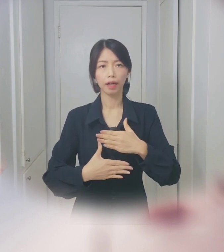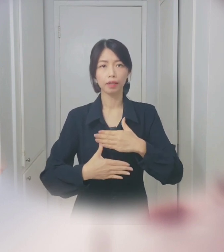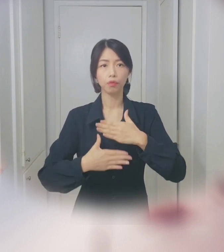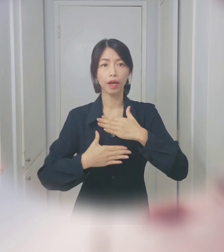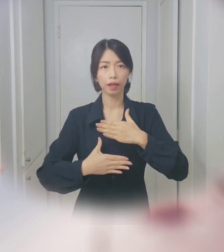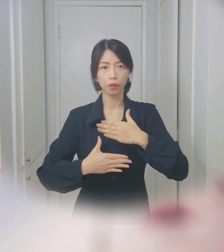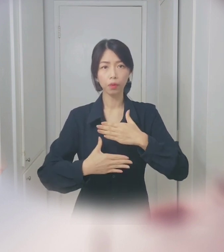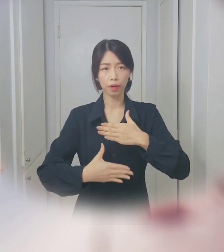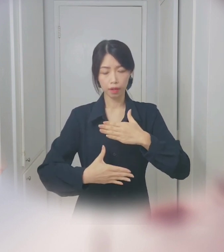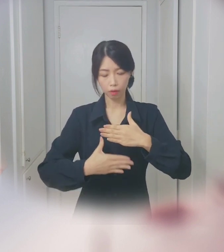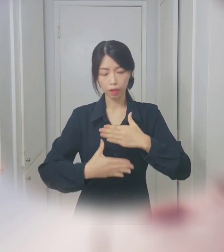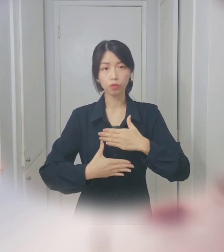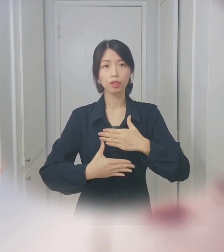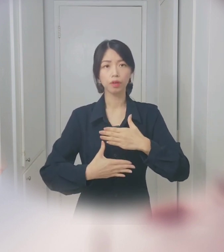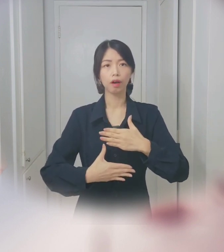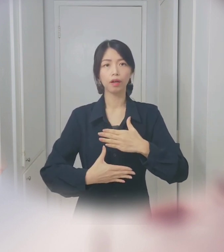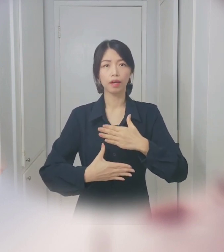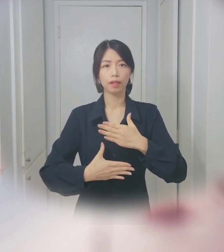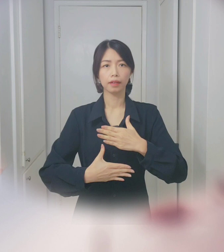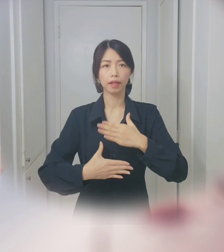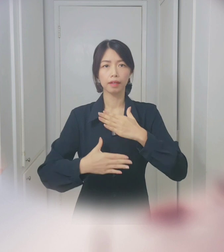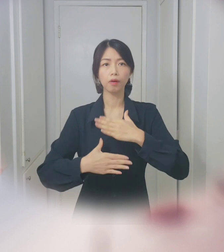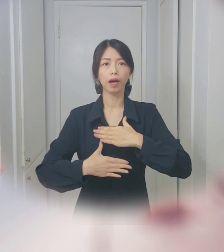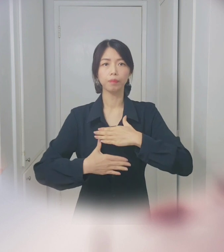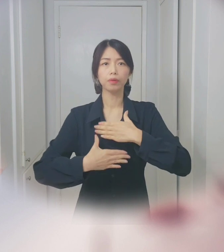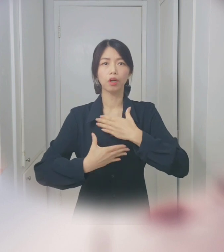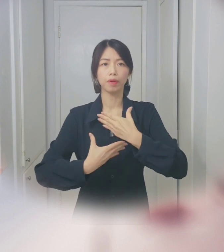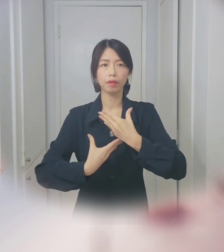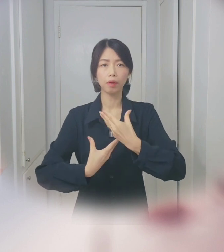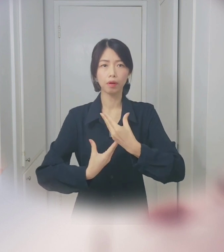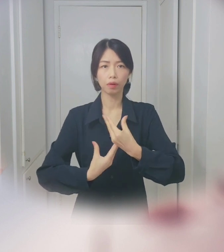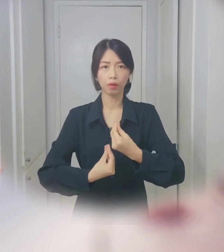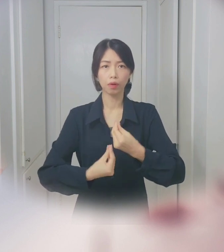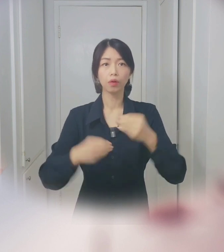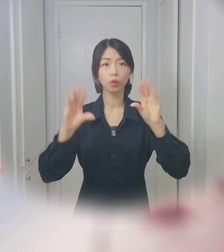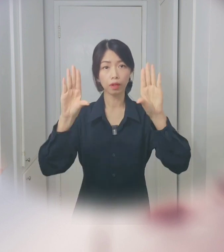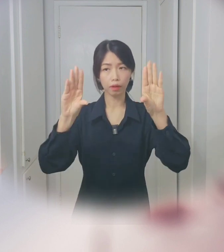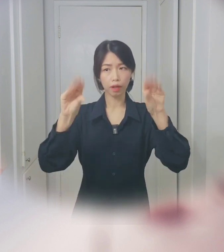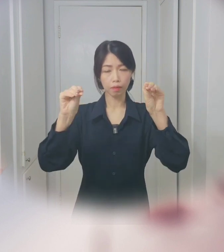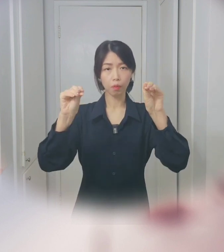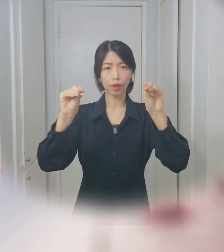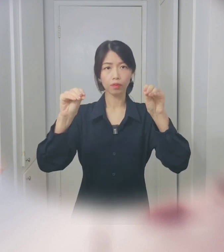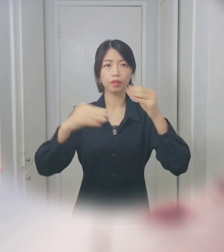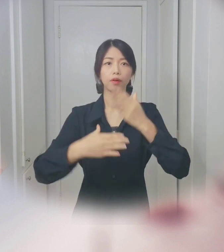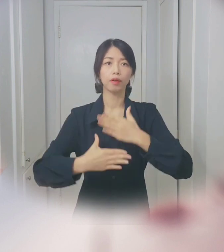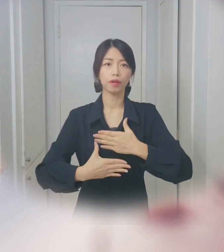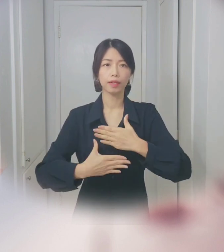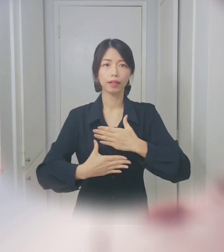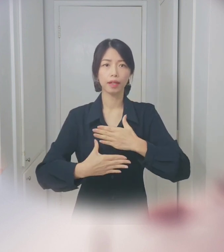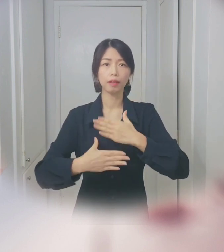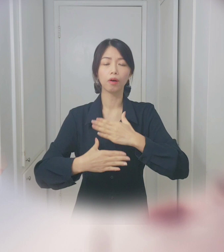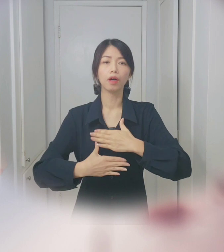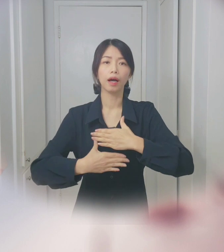향하게 가슴 위아래로 이렇게 두시고요. 상태에서 앞으로 나오면서 손을 이렇게 모아주시는 거예요.